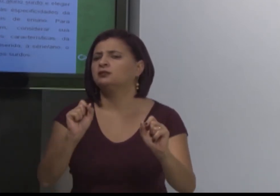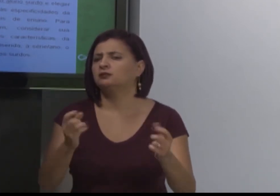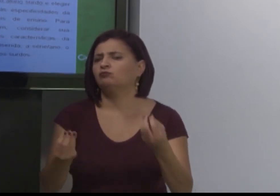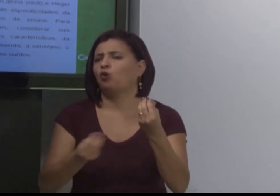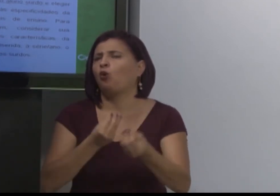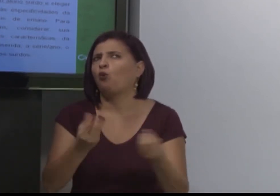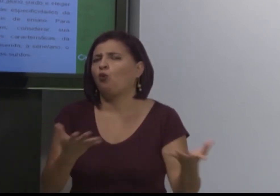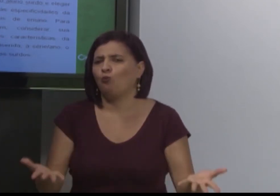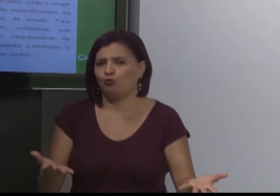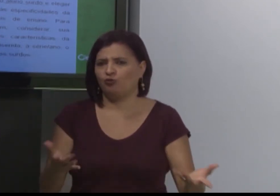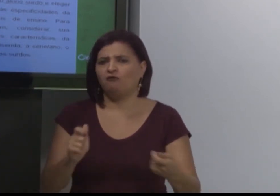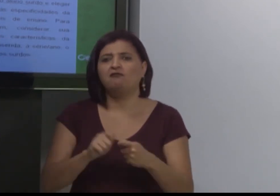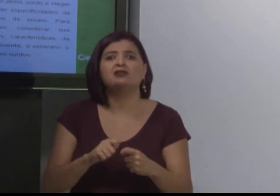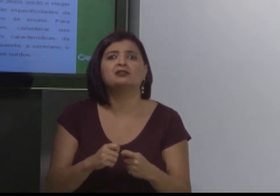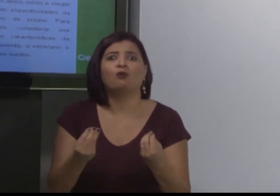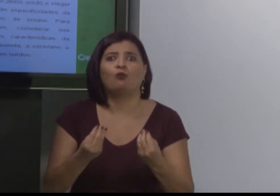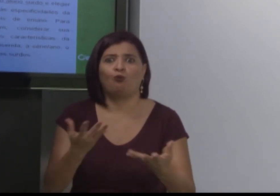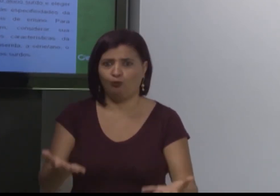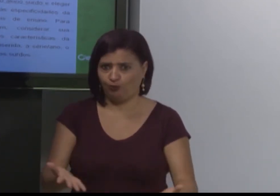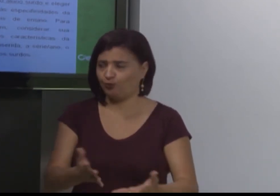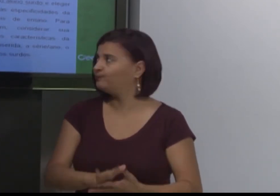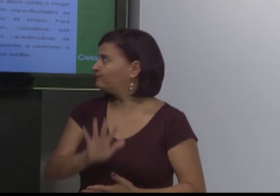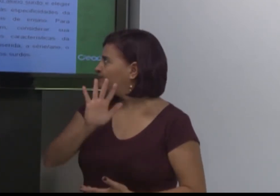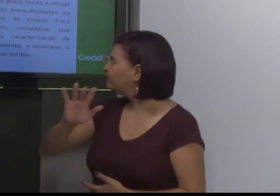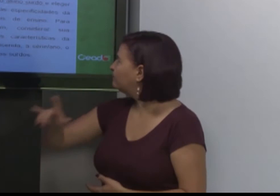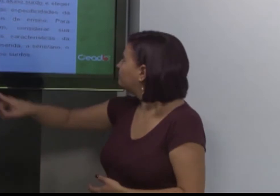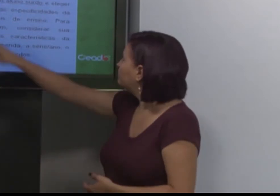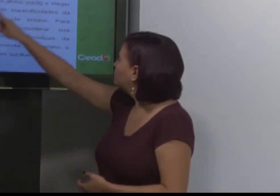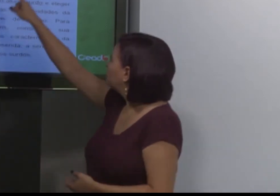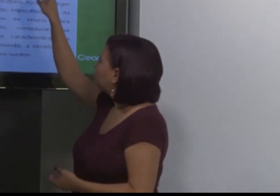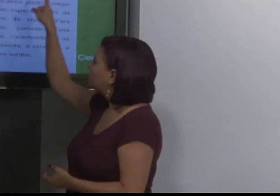O que é preciso? Como fazer? O que fazer?